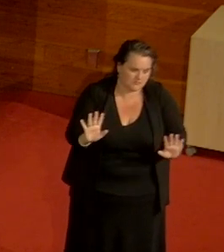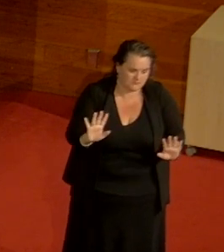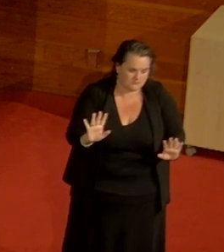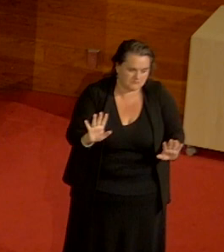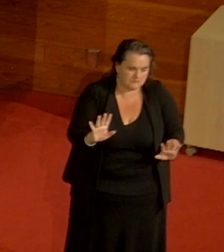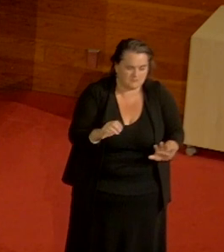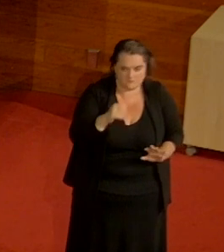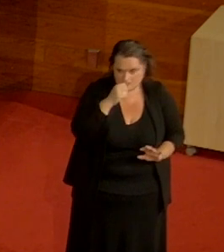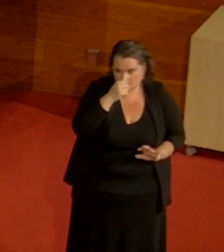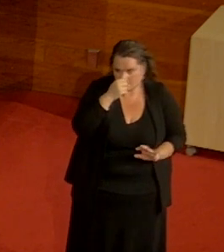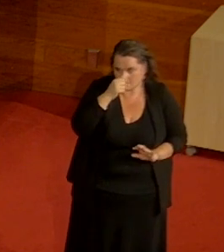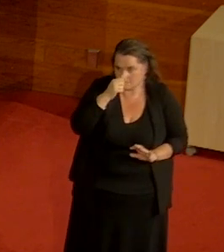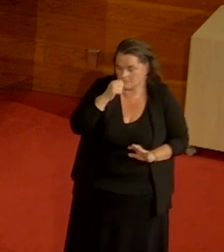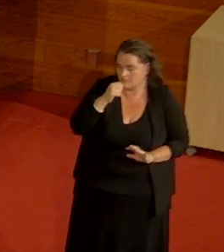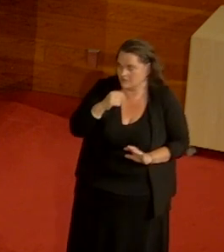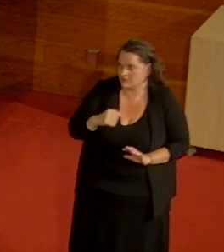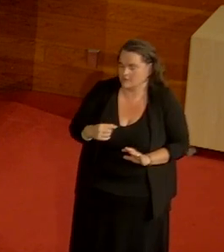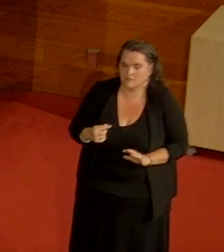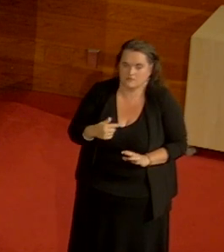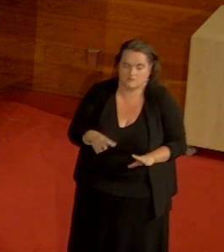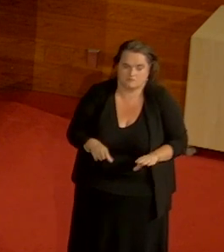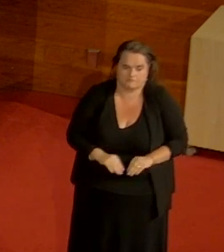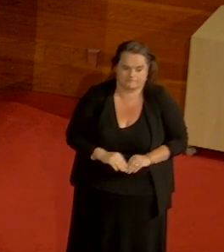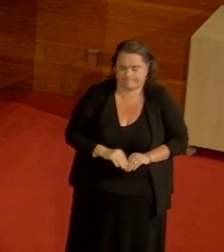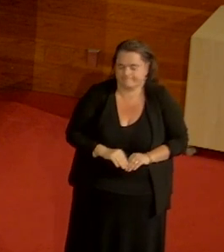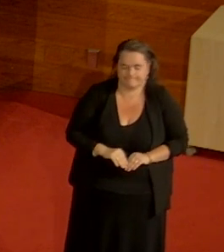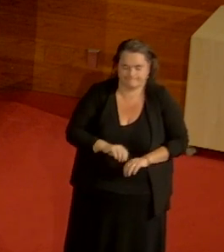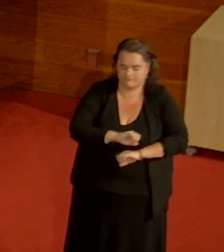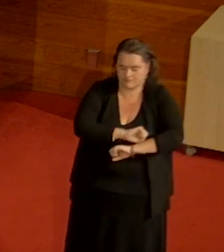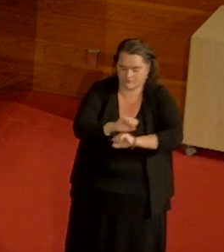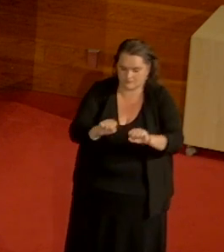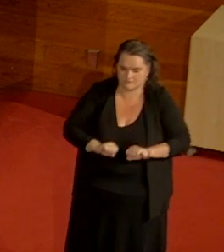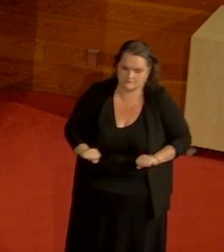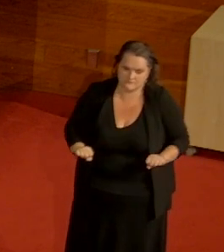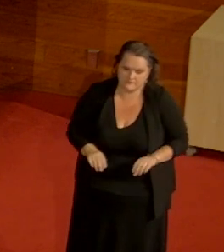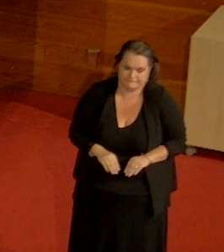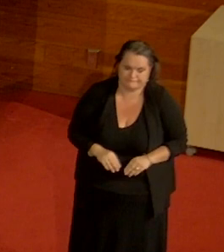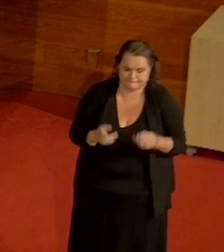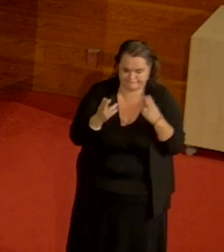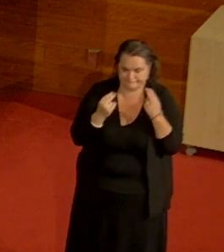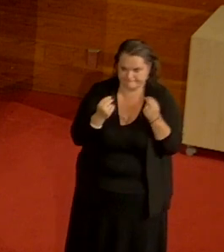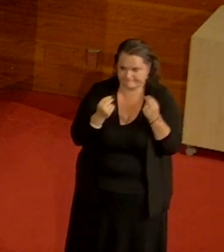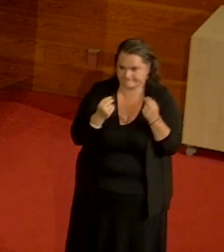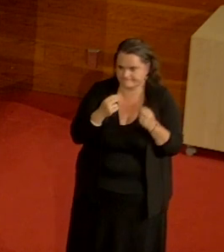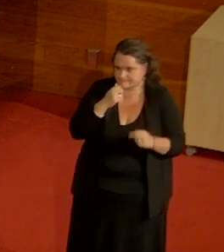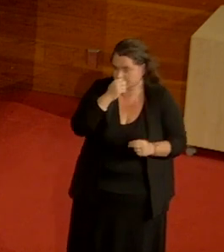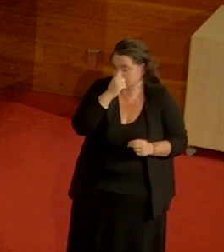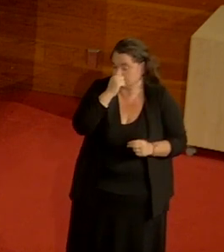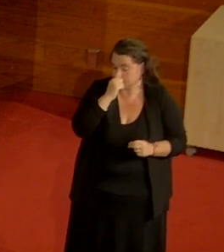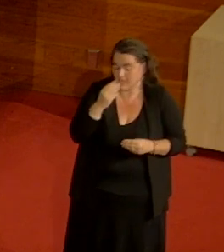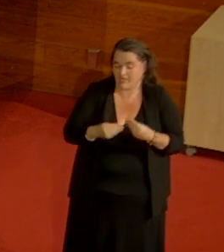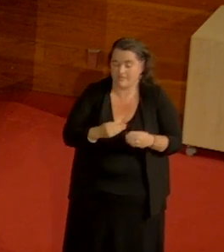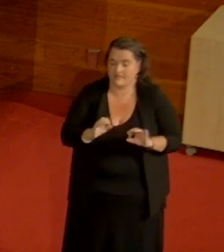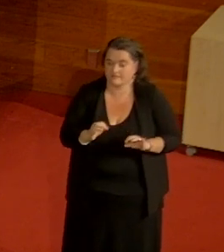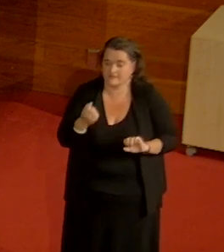niilismo de de la resignación que es en el fondo el que mejor viene a a contextos